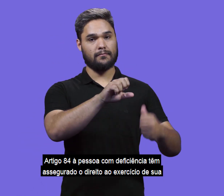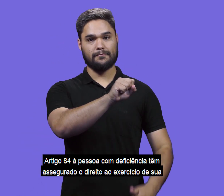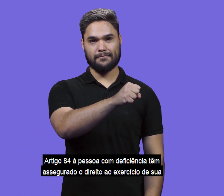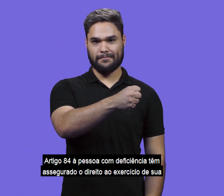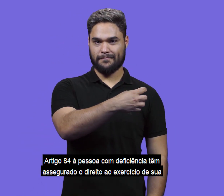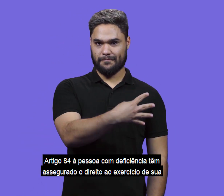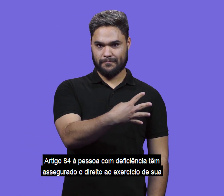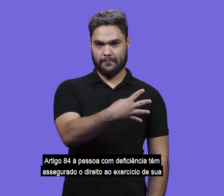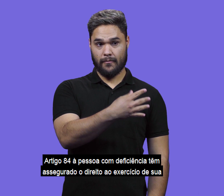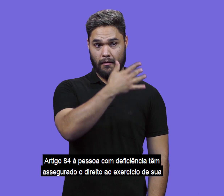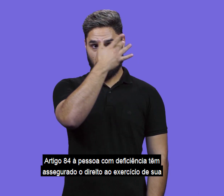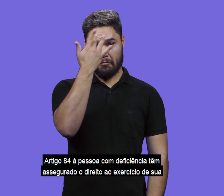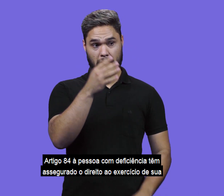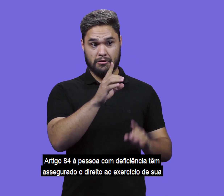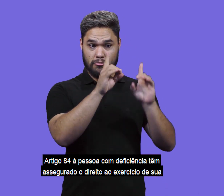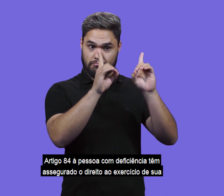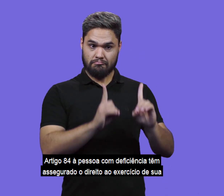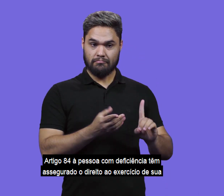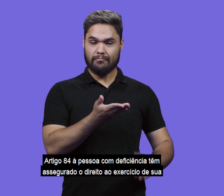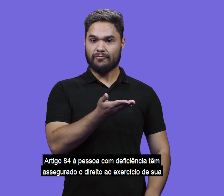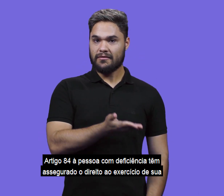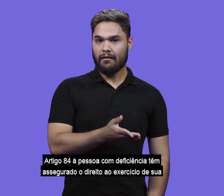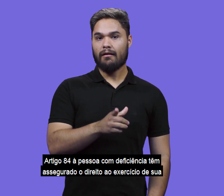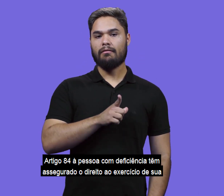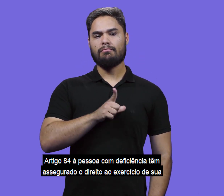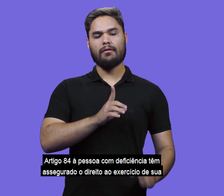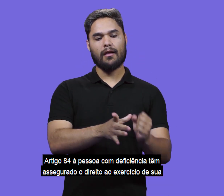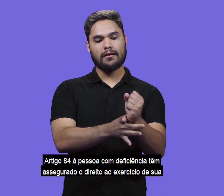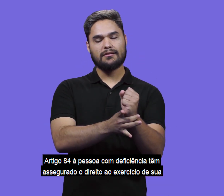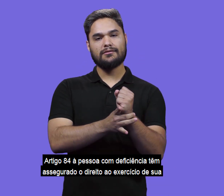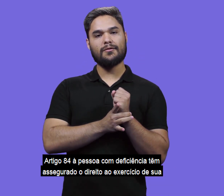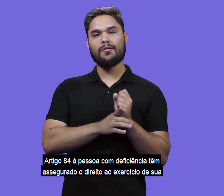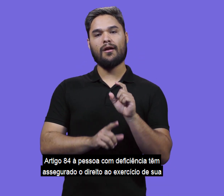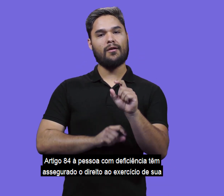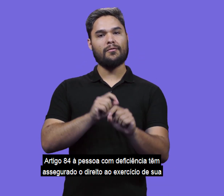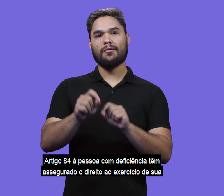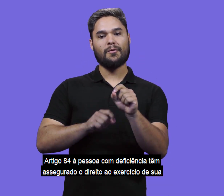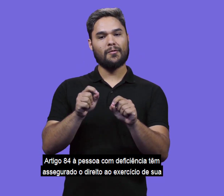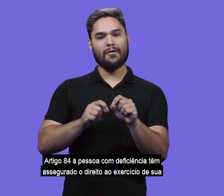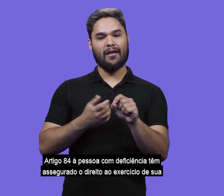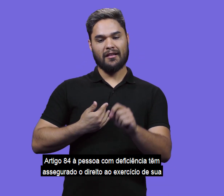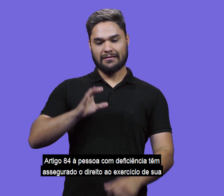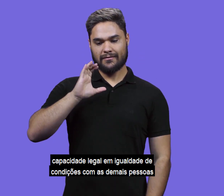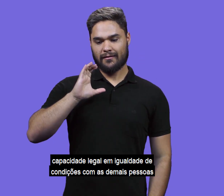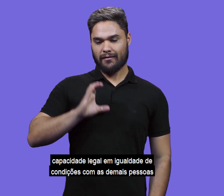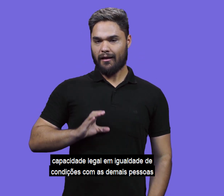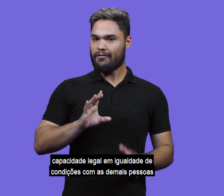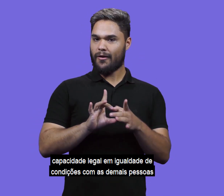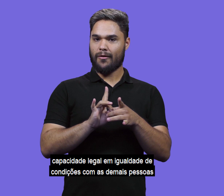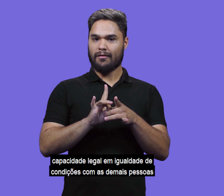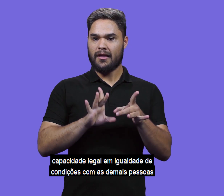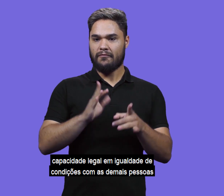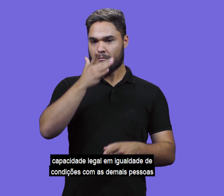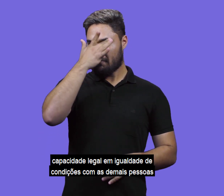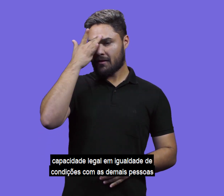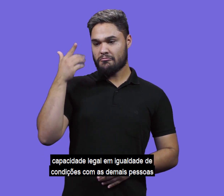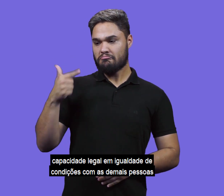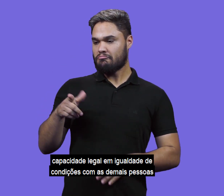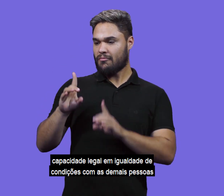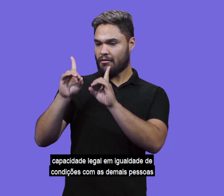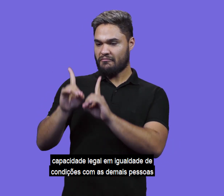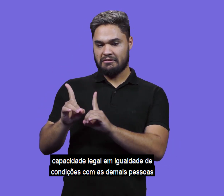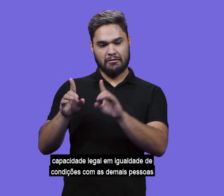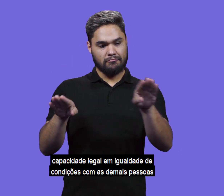Artigo 84. A pessoa com deficiência tem assegurado o direito ao exercício de sua capacidade legal